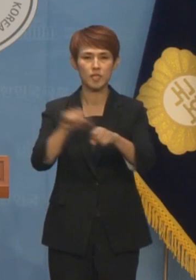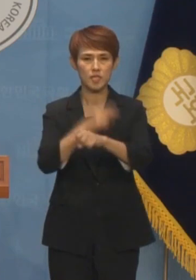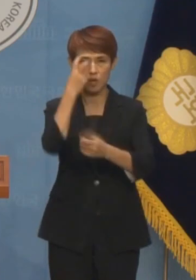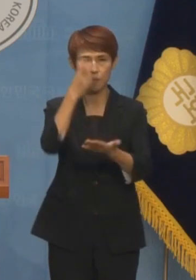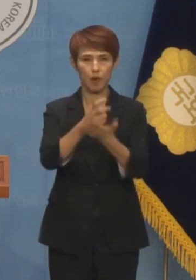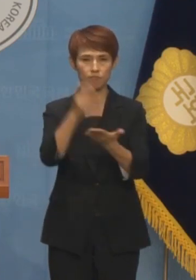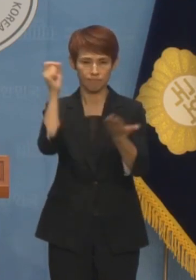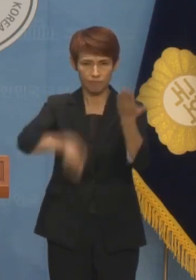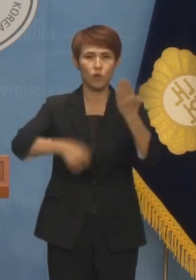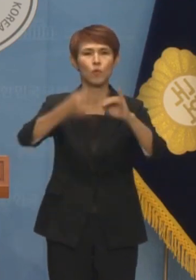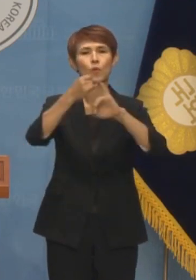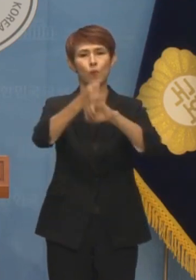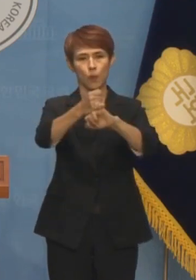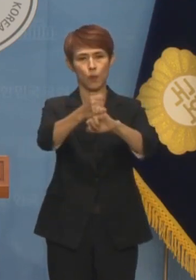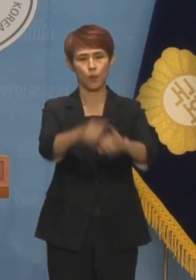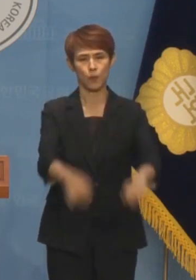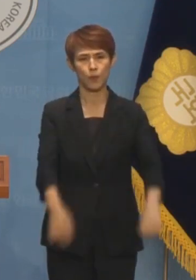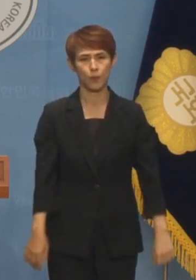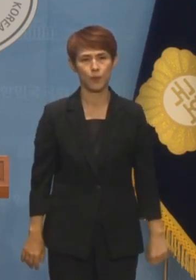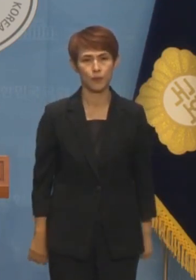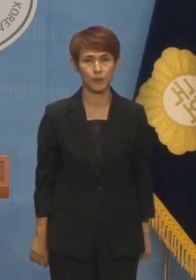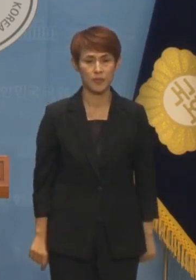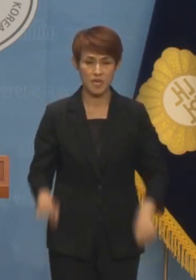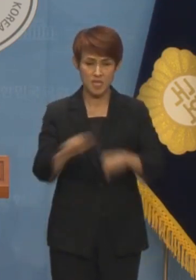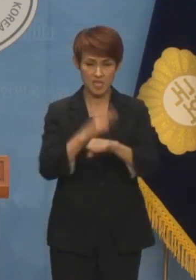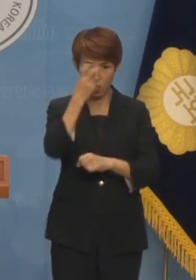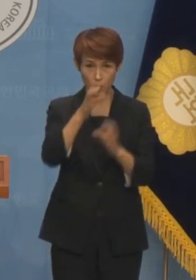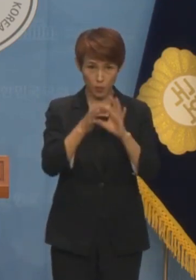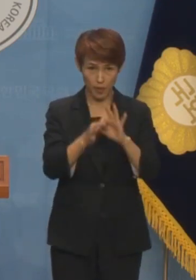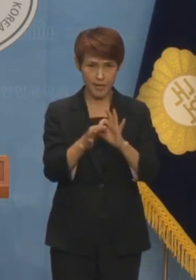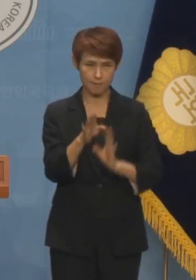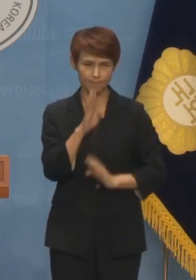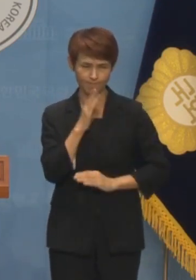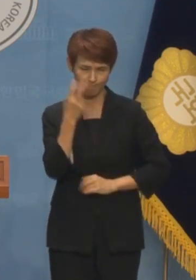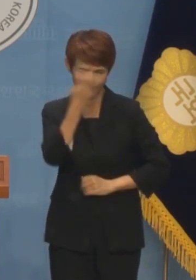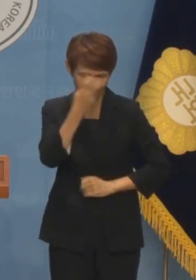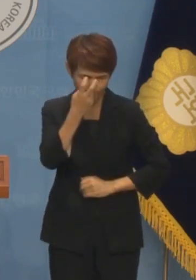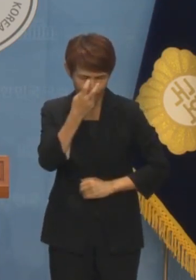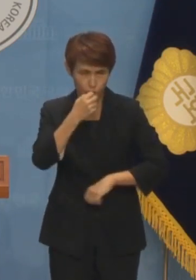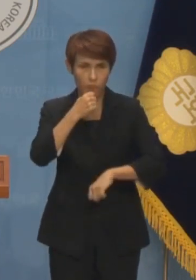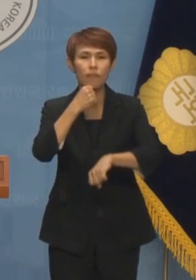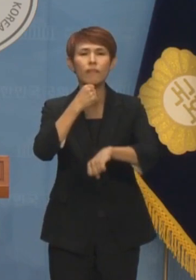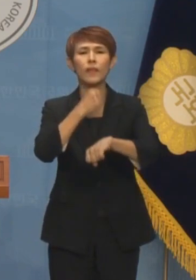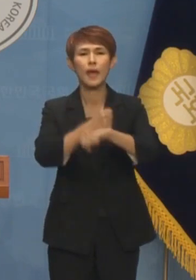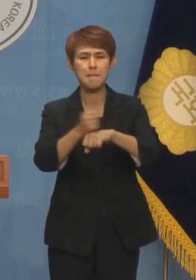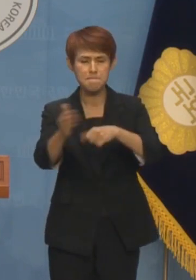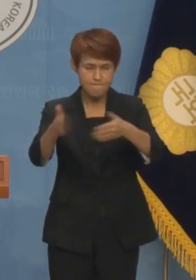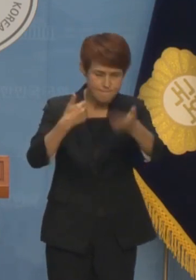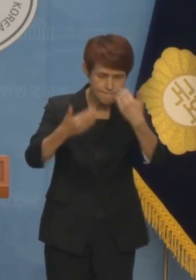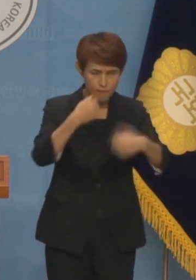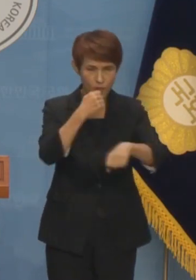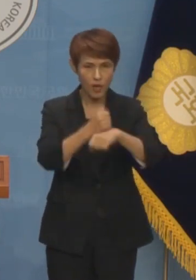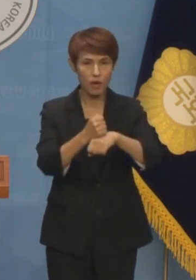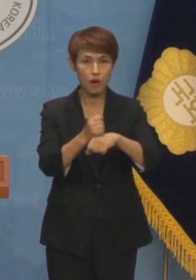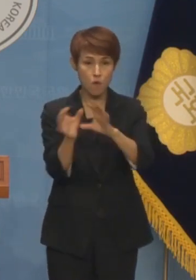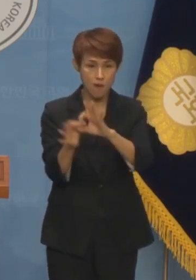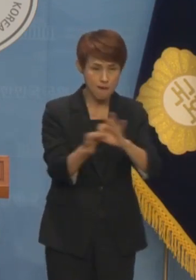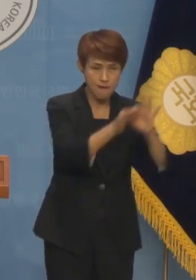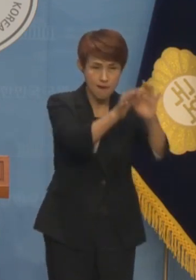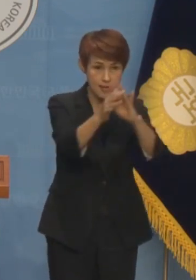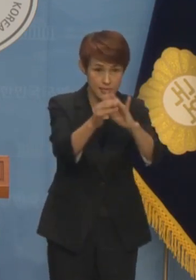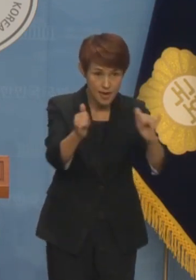특검법을 통과시키겠습니다. 특검을 통해 진실을 명명백백히 밝히고